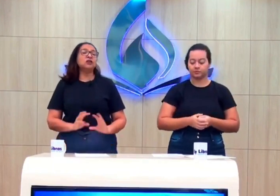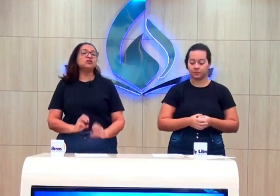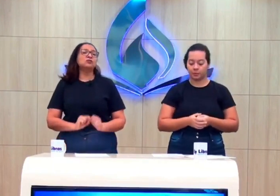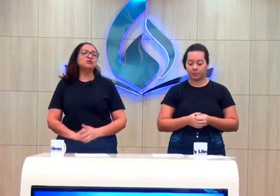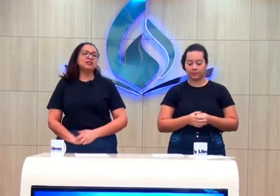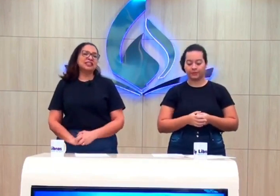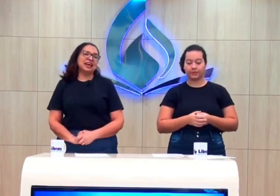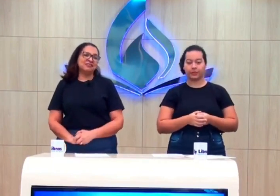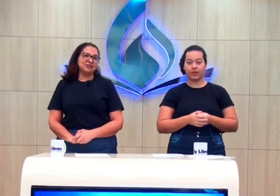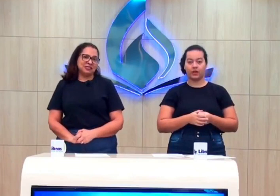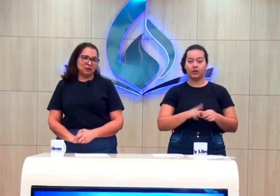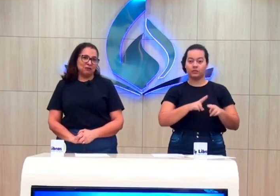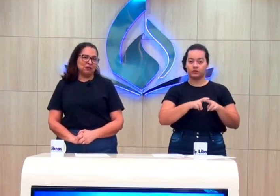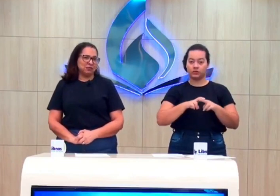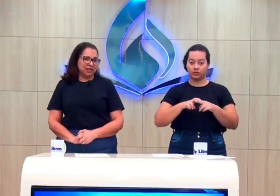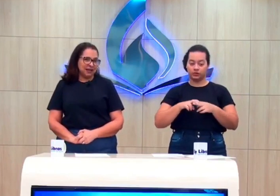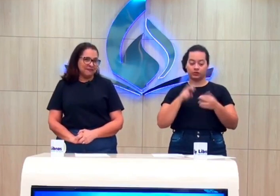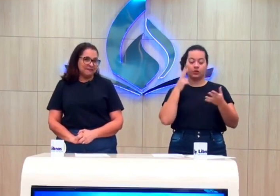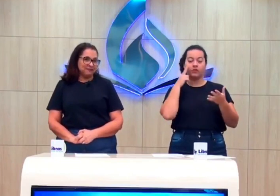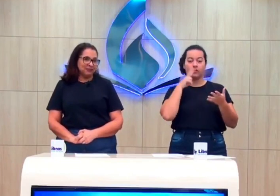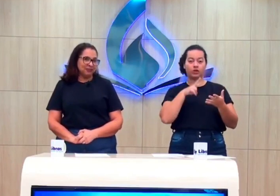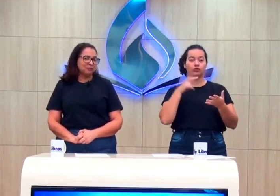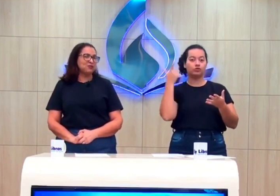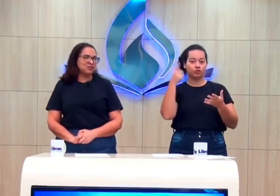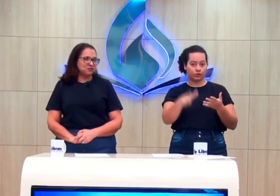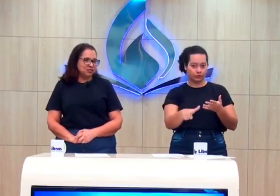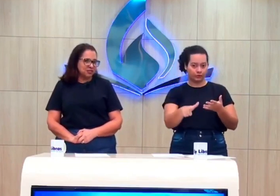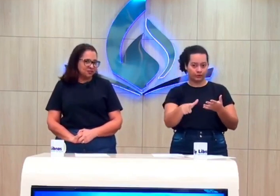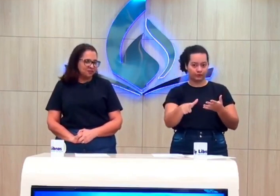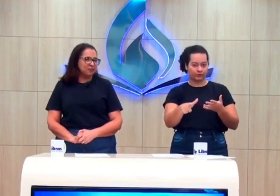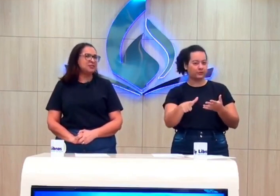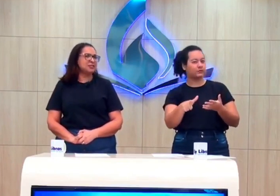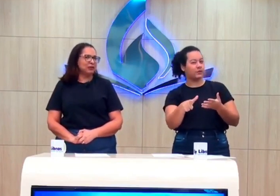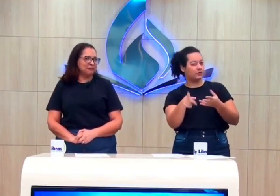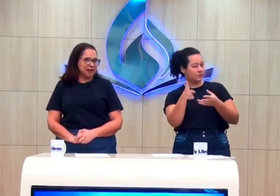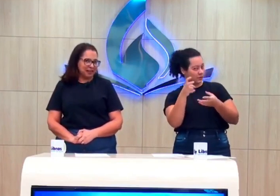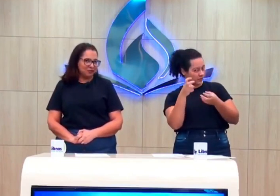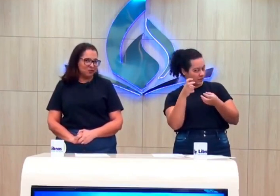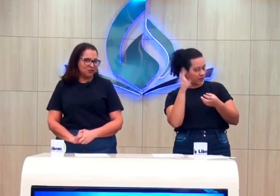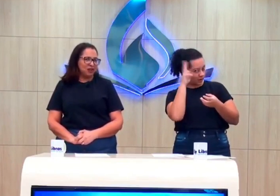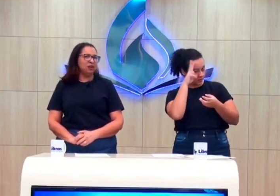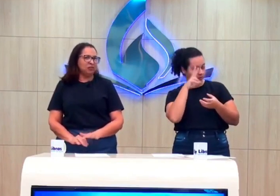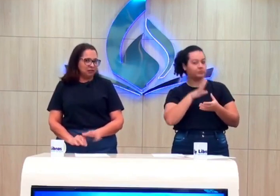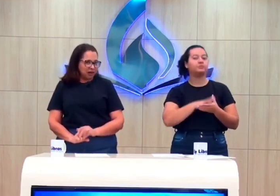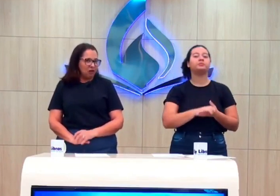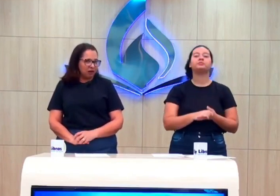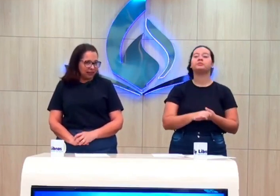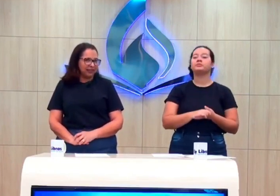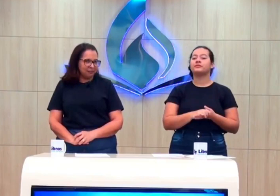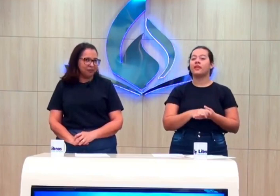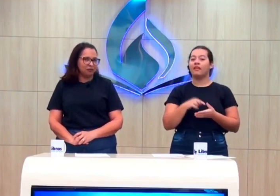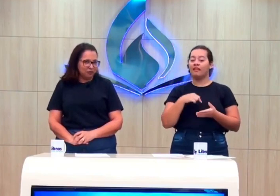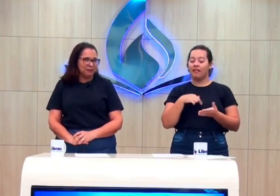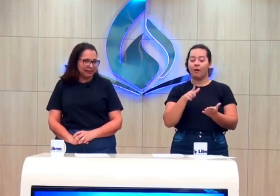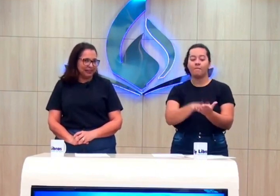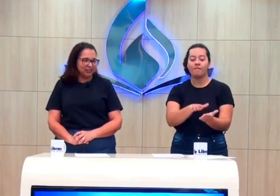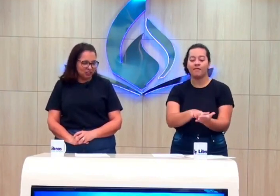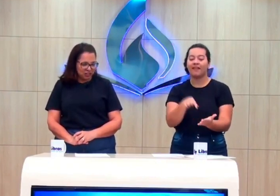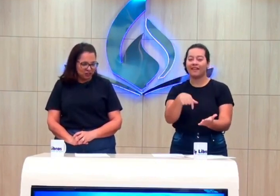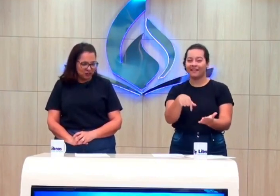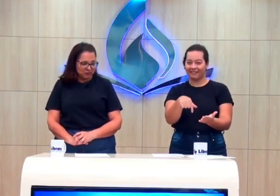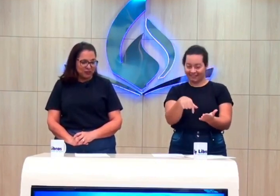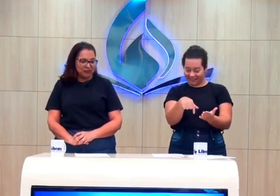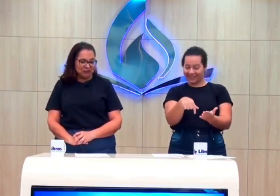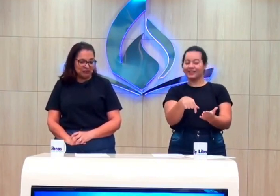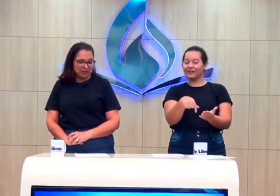aí nós vamos fazer a revisão. Vamos lá? Vamos ver se vocês estão lembrados. Eu tenho minha colinha aqui para eu não me perder,